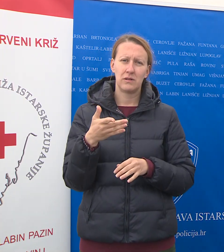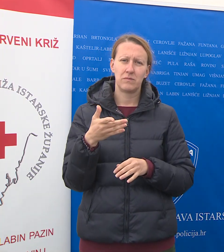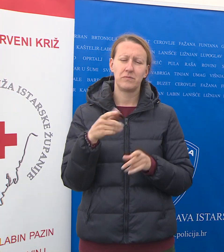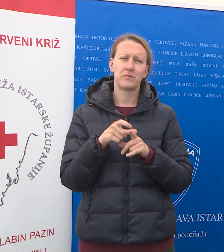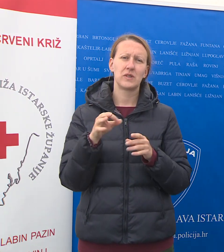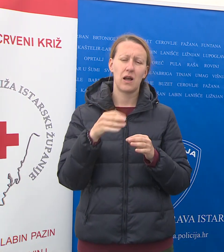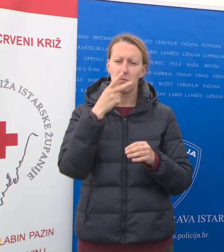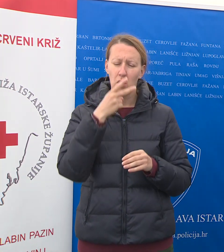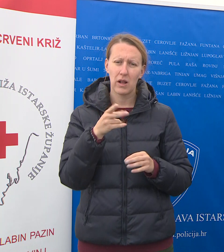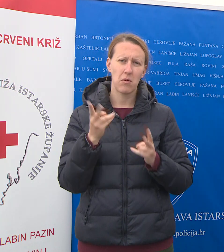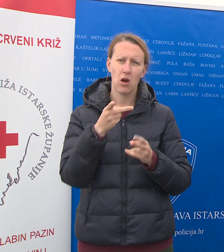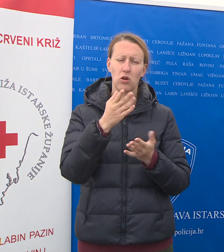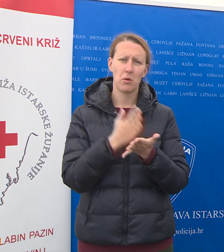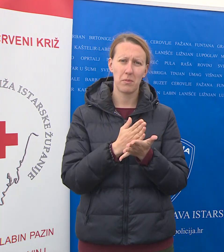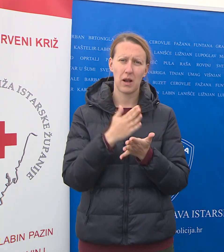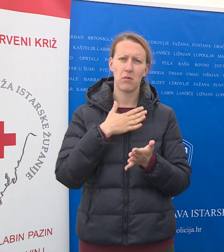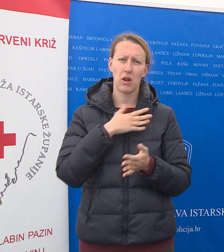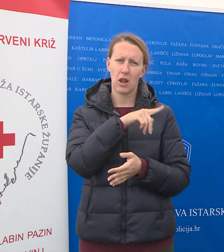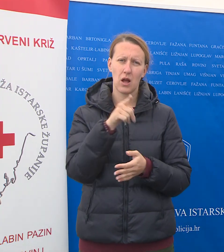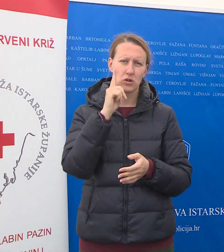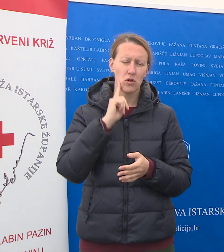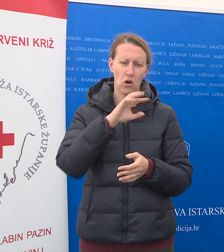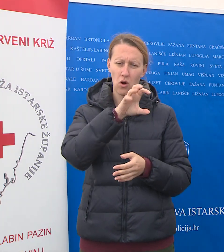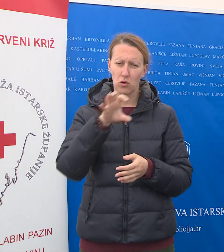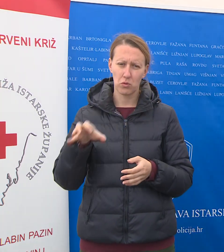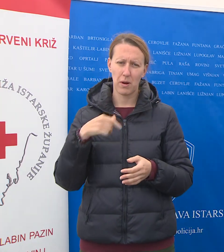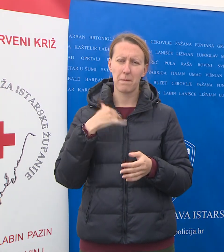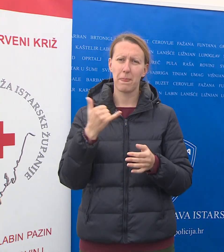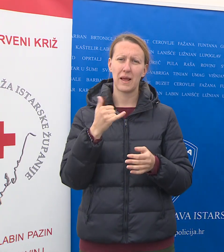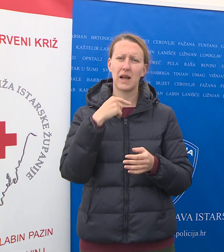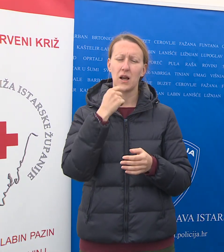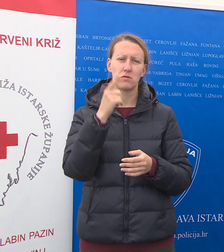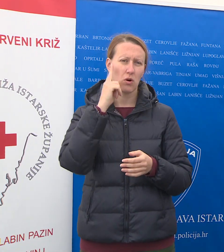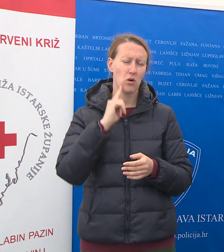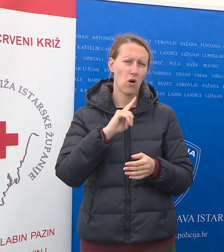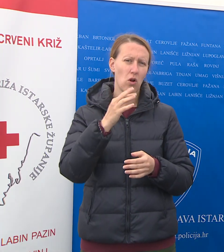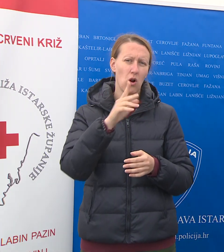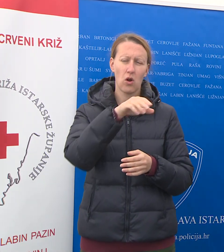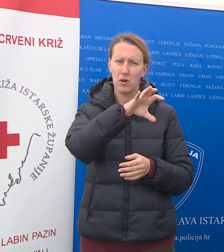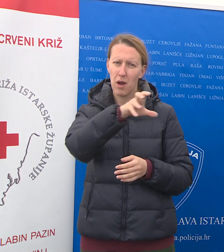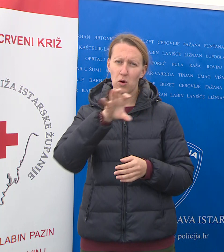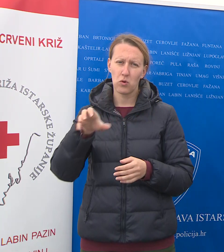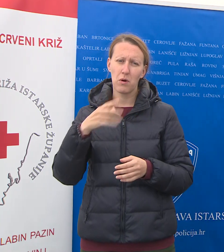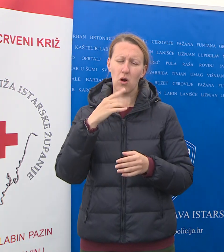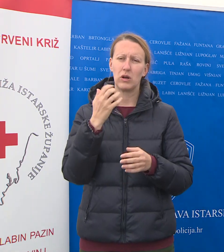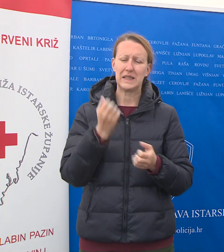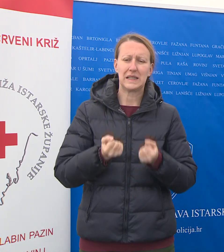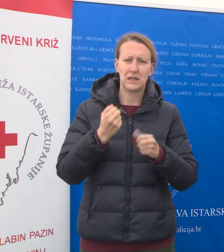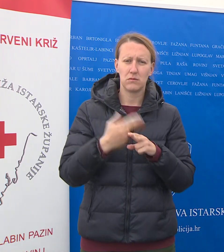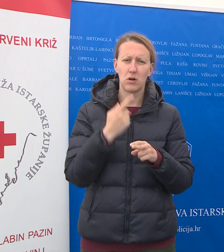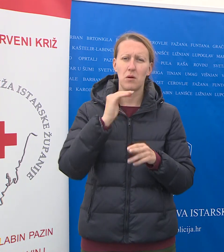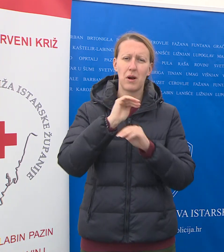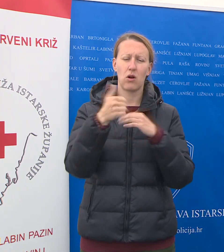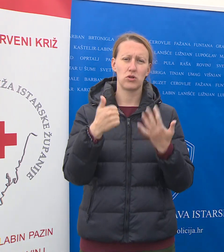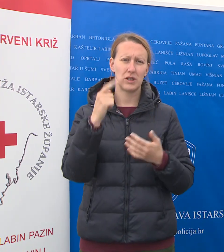da pogledamo kako je to stajalo po našim dobnim skupinama. Mi smo se uvijek osvrtali na dobne skupine koje su nam bile rizične skupine, a to su